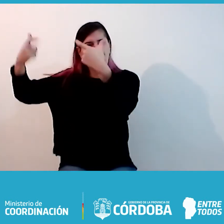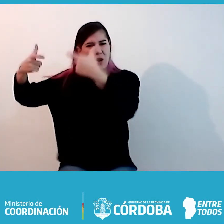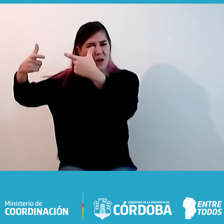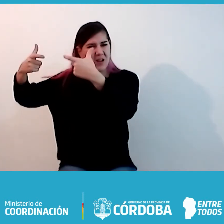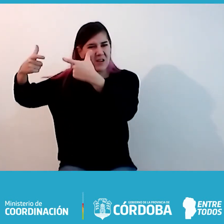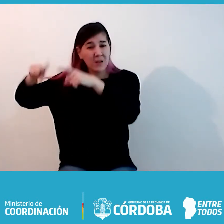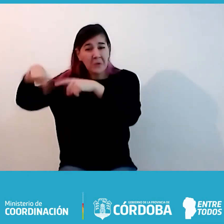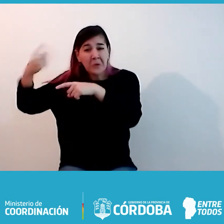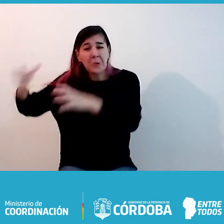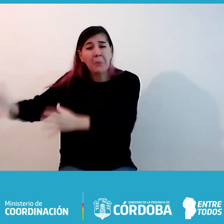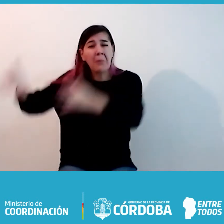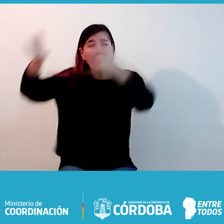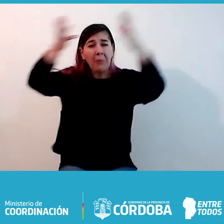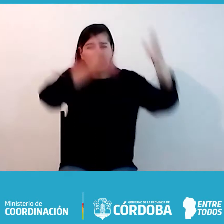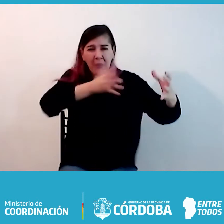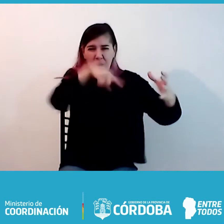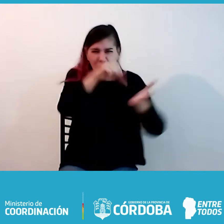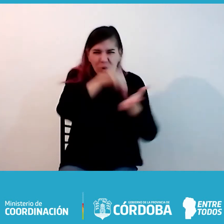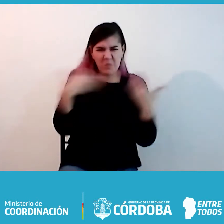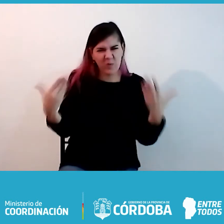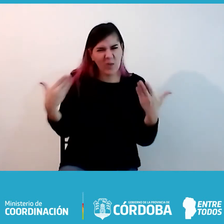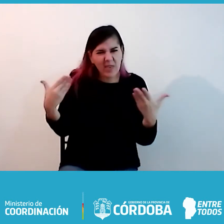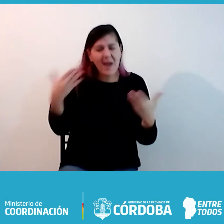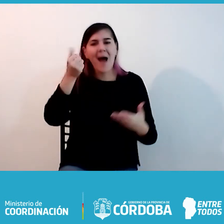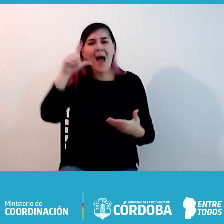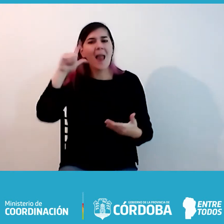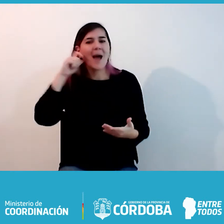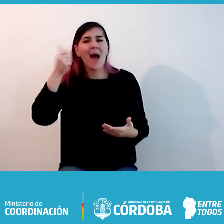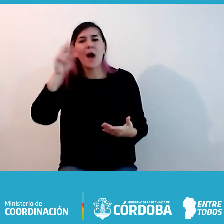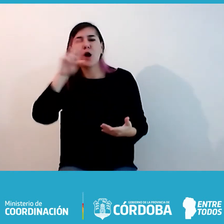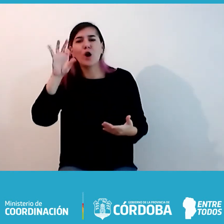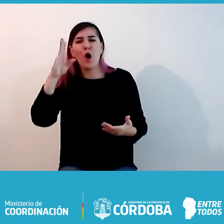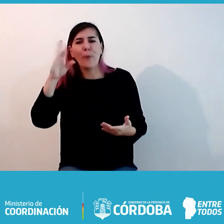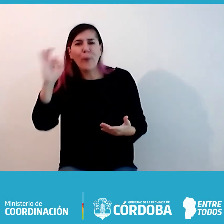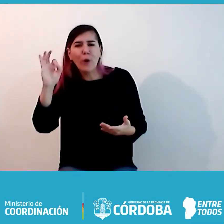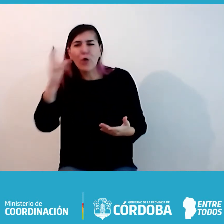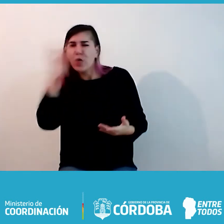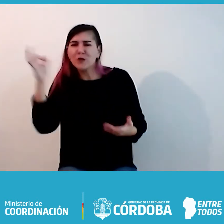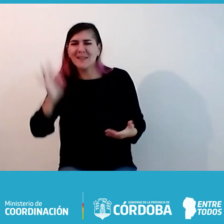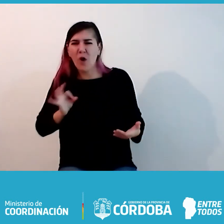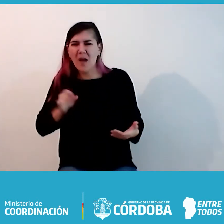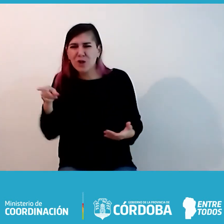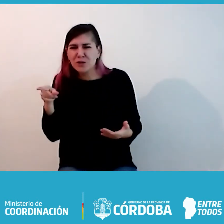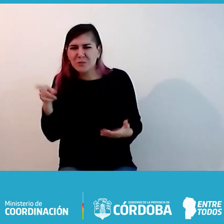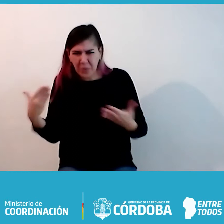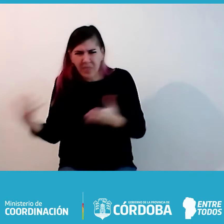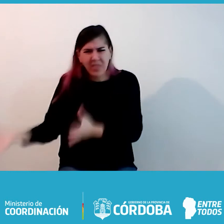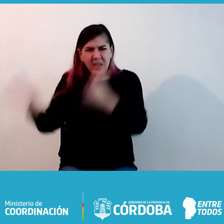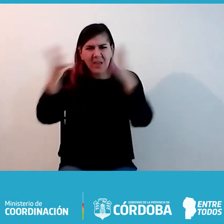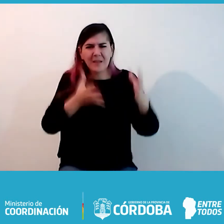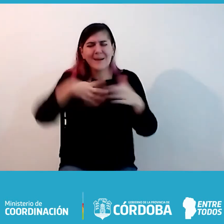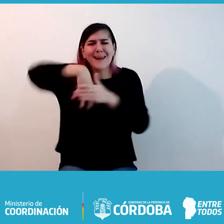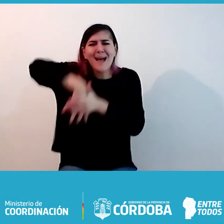un algarrobo de mediana edad? Se pregunta. ¿Y los habitantes originarios del territorio con sus 200 años en él? Ellas tienen raíces